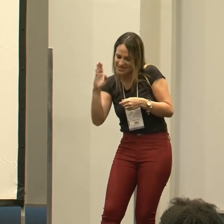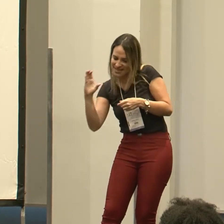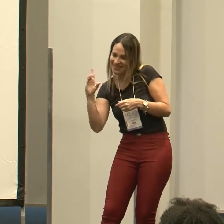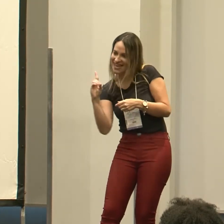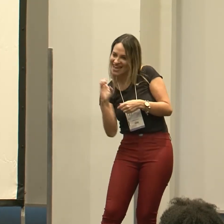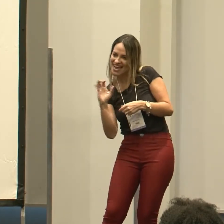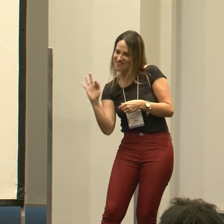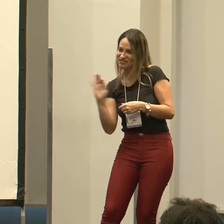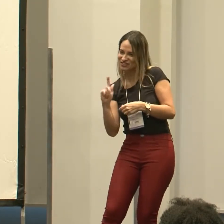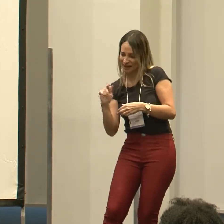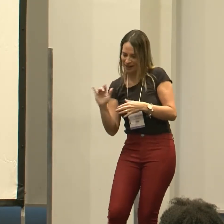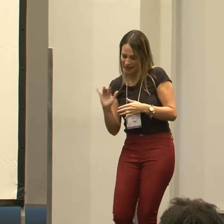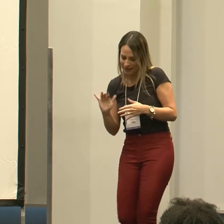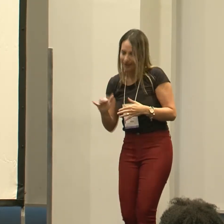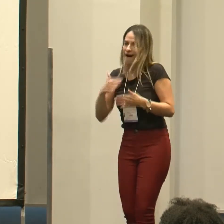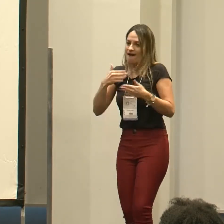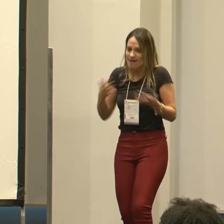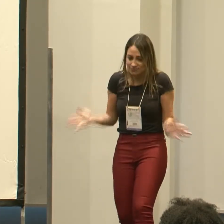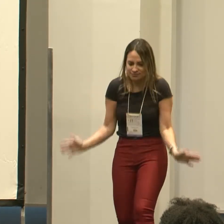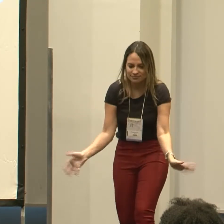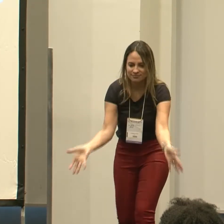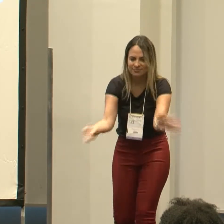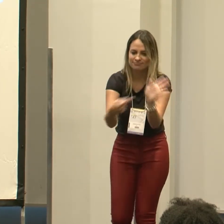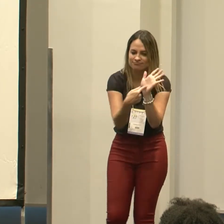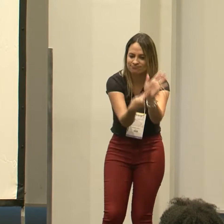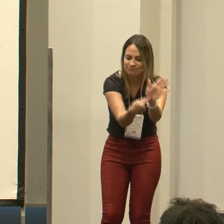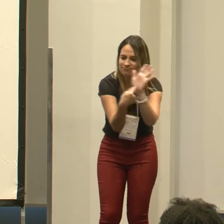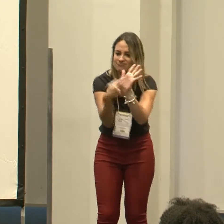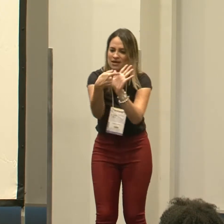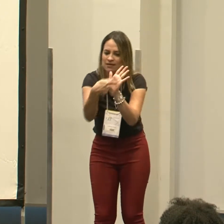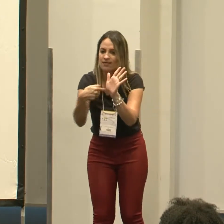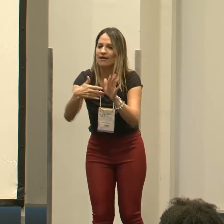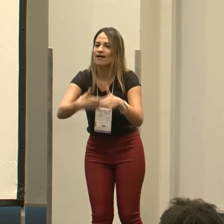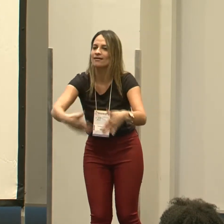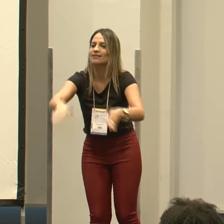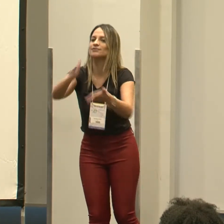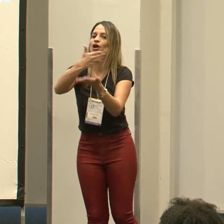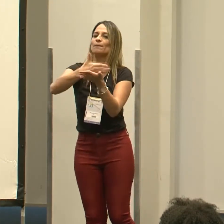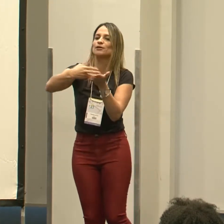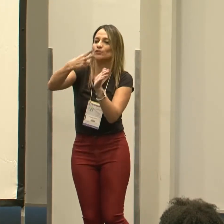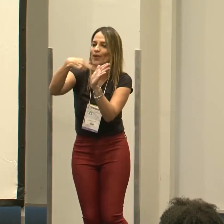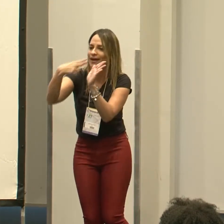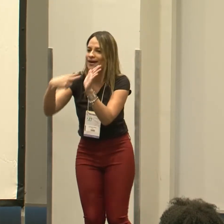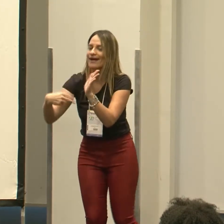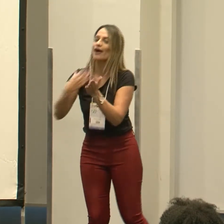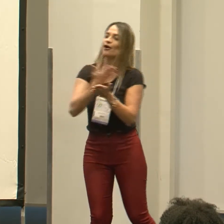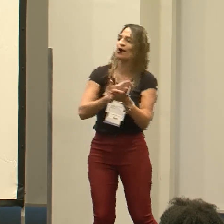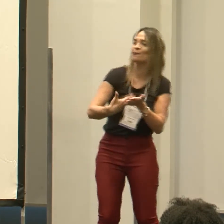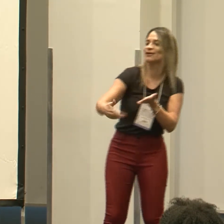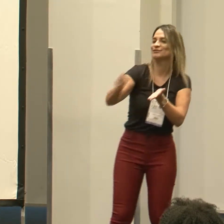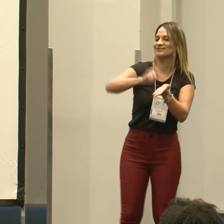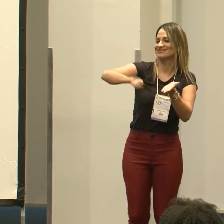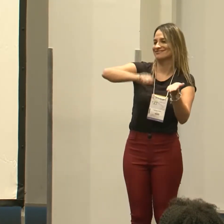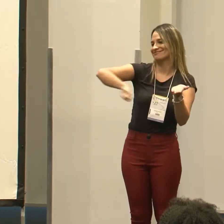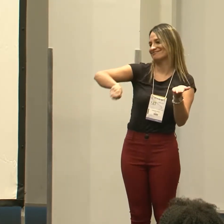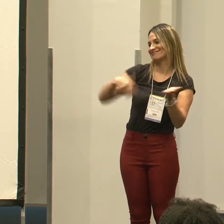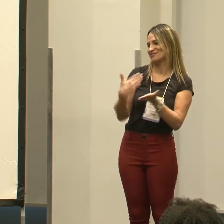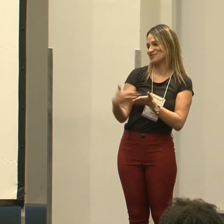língua na modalidade escrita também. E aí ele desenvolve, então, o alfabeto manual e começa a ensinar para as crianças para que